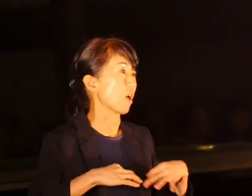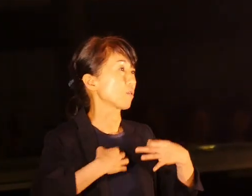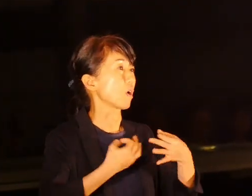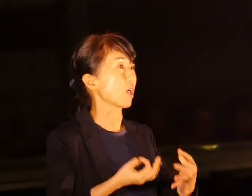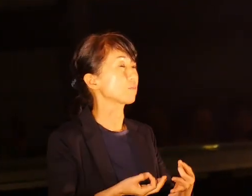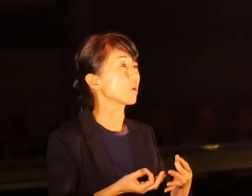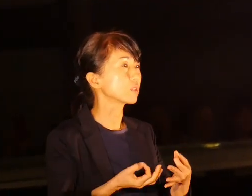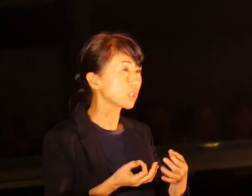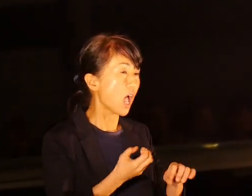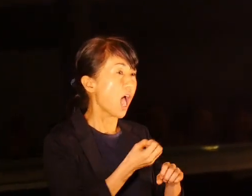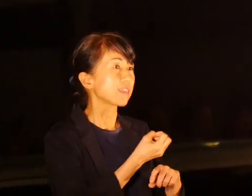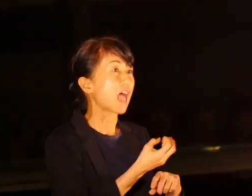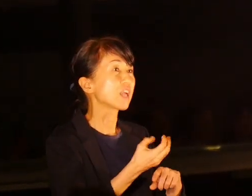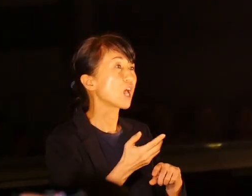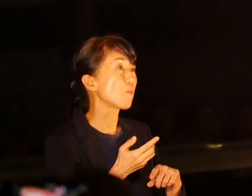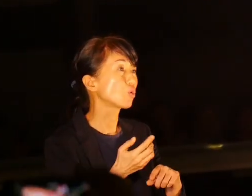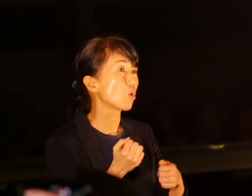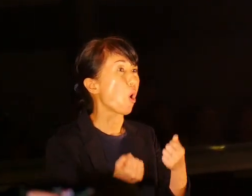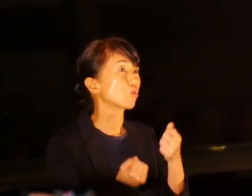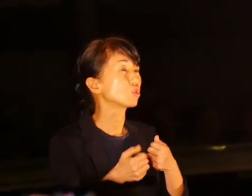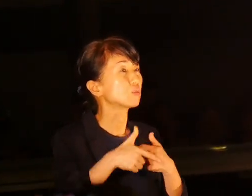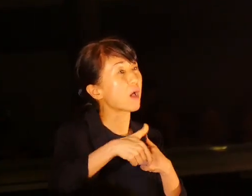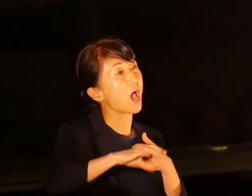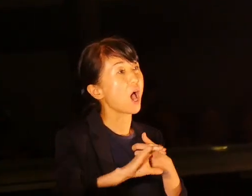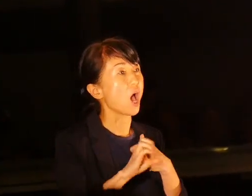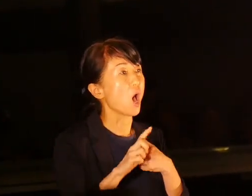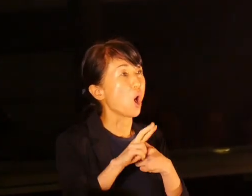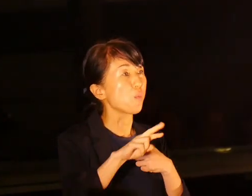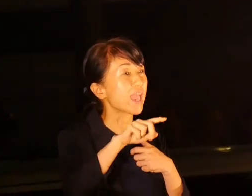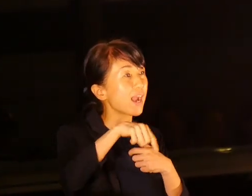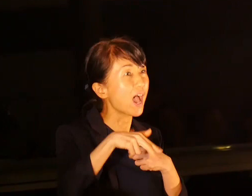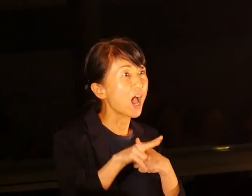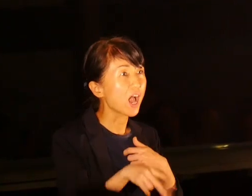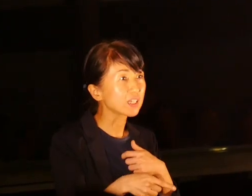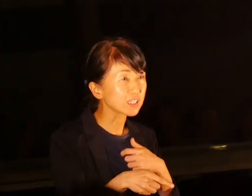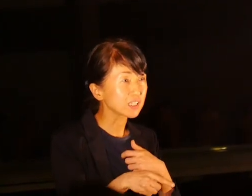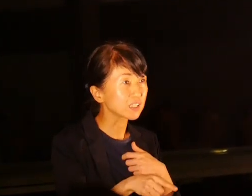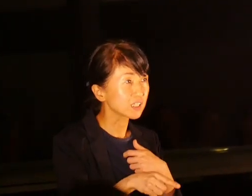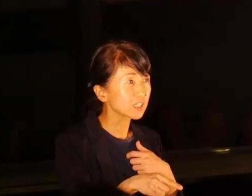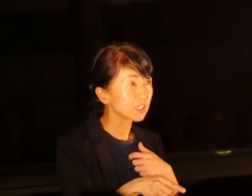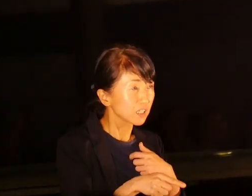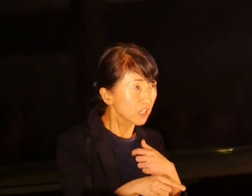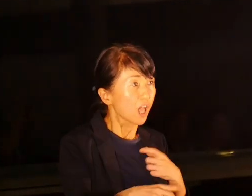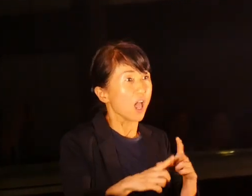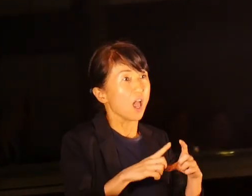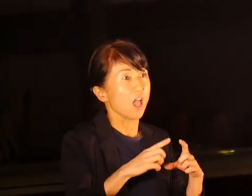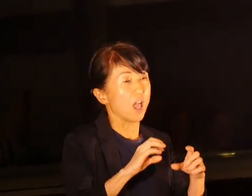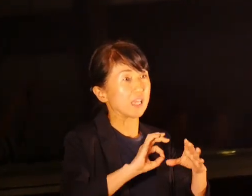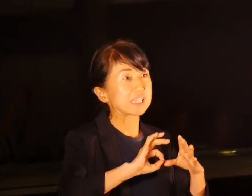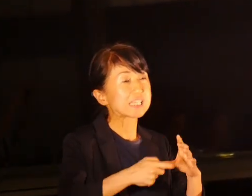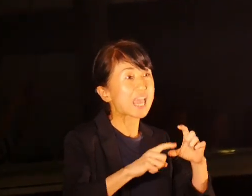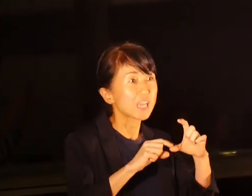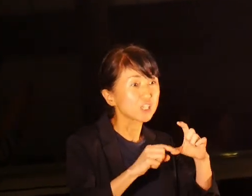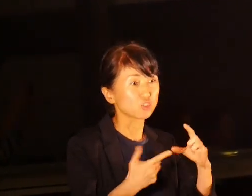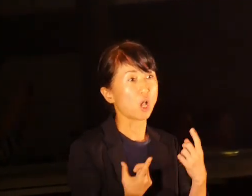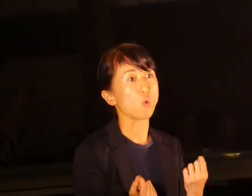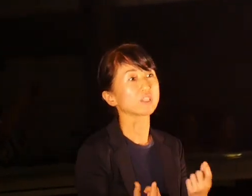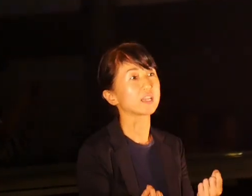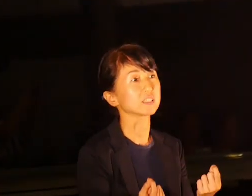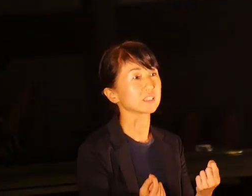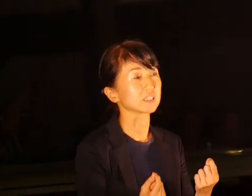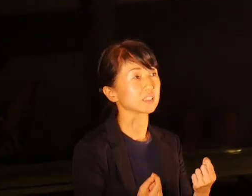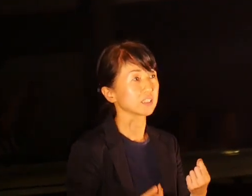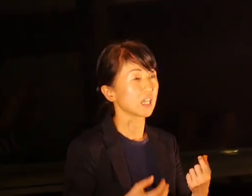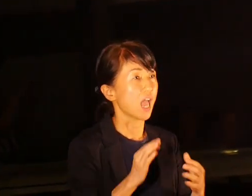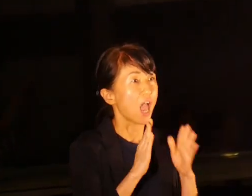で買うダイヤモンドやフェラーリにも同じ税率がかかる。でもおかしい。 紙おむつ